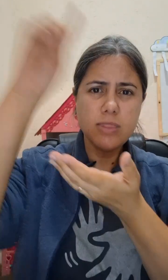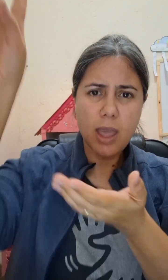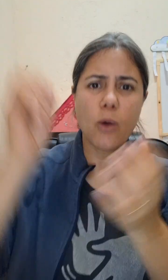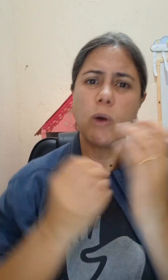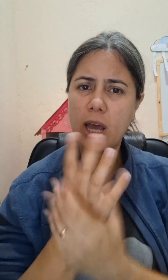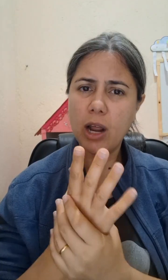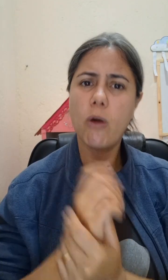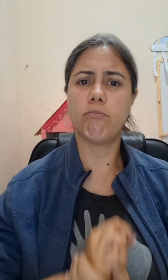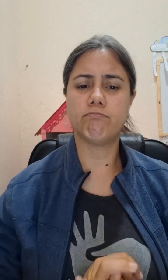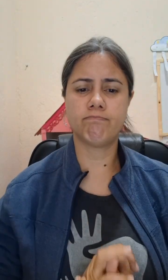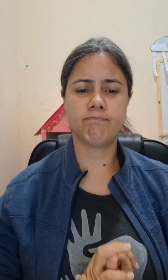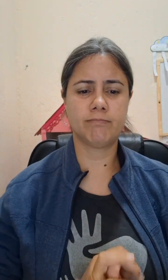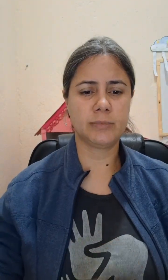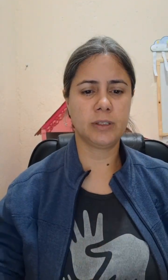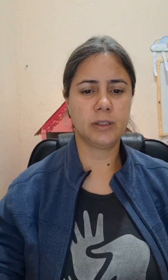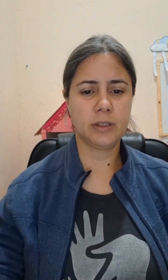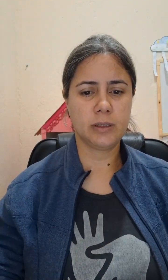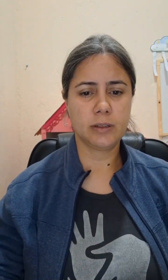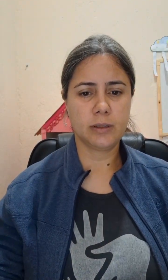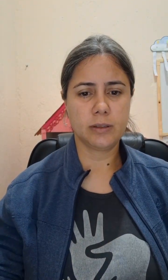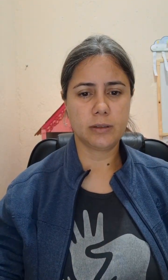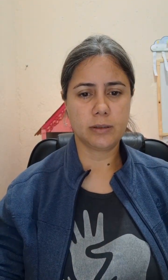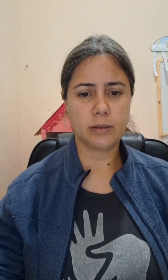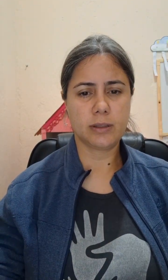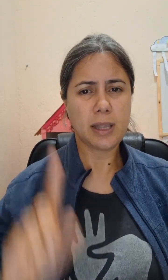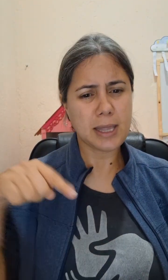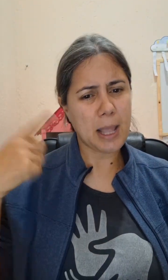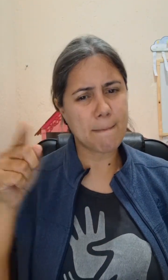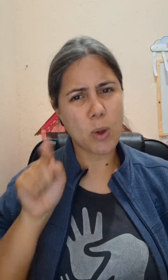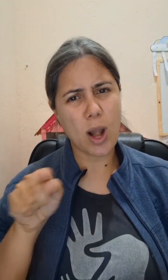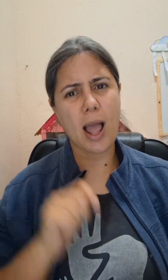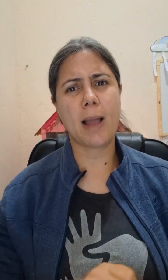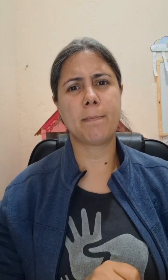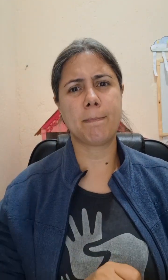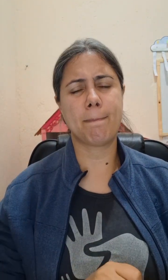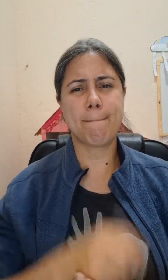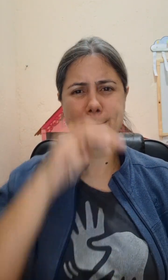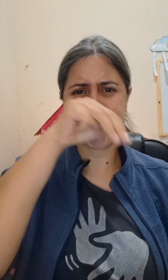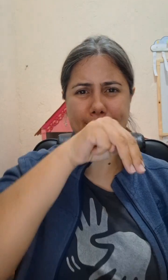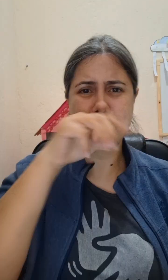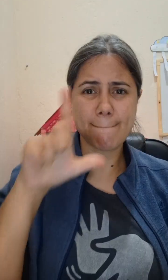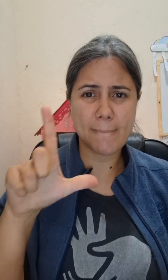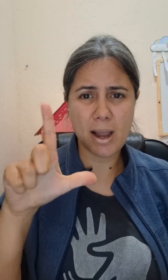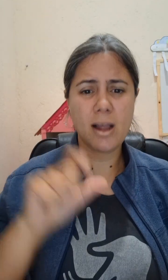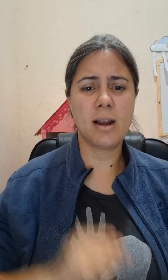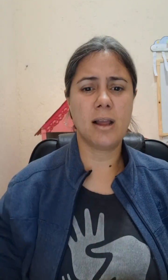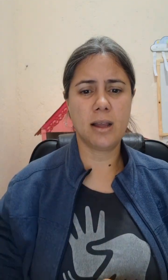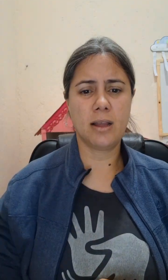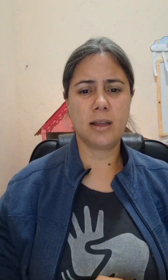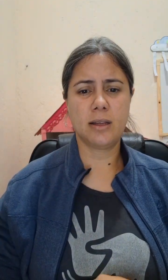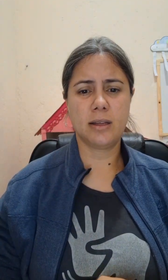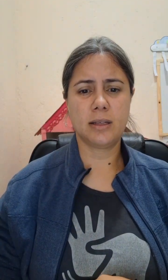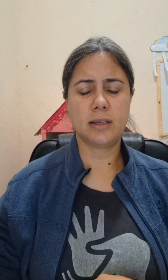capítulo 2, versículo 16, Deus fala o quê? Que ele odeia o divórcio.